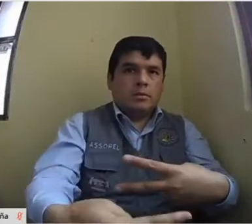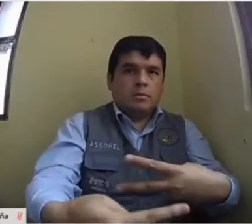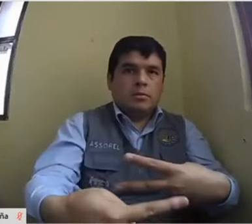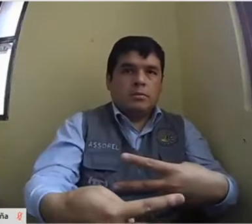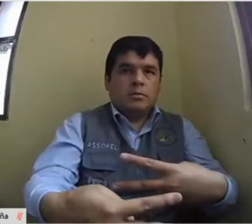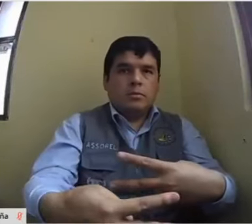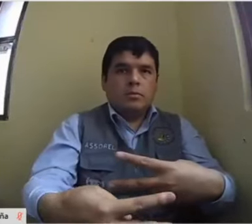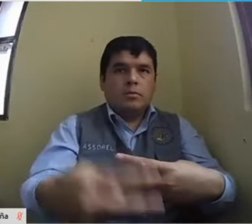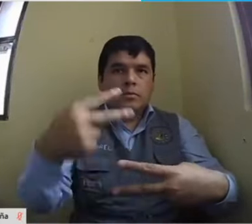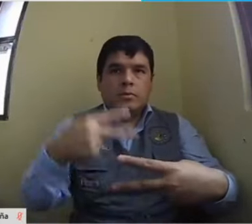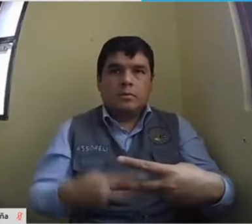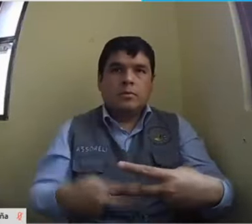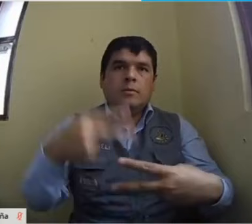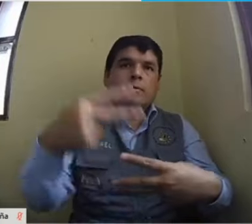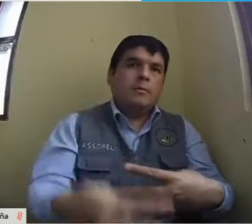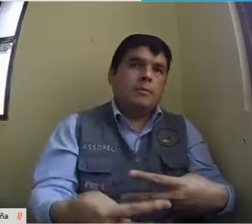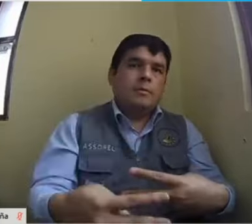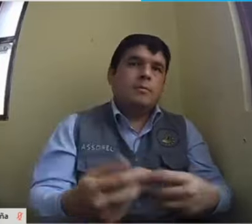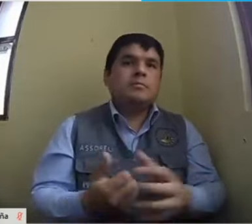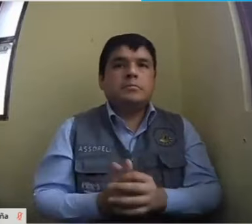Y una sale para adelante, vecino.